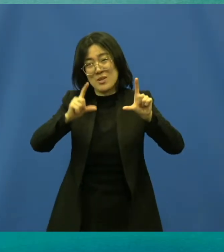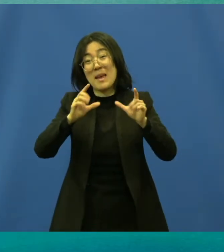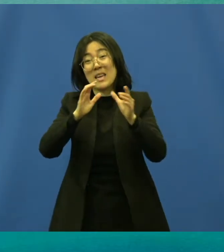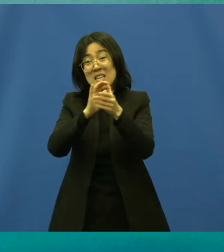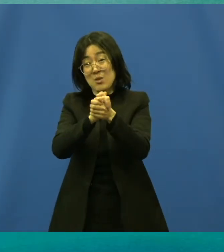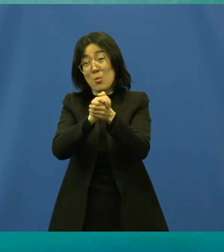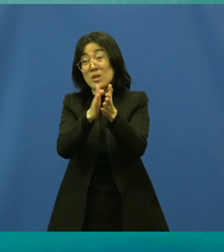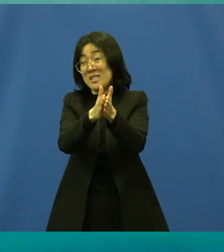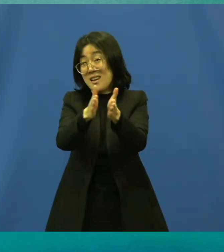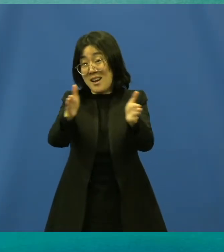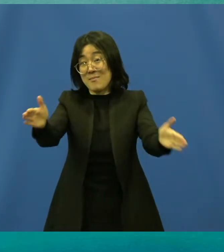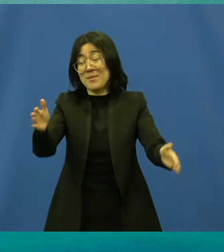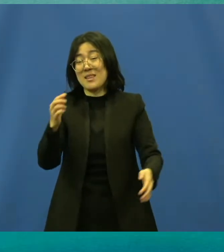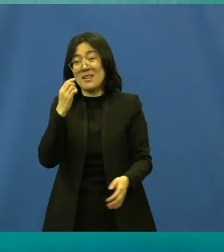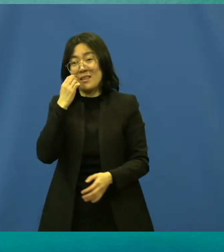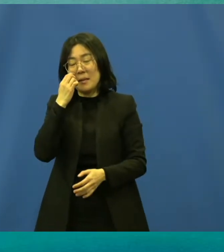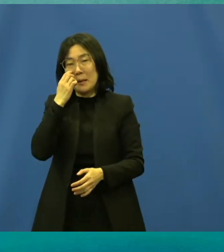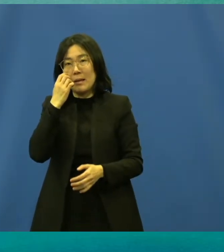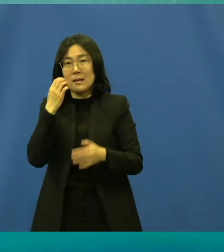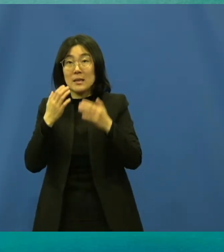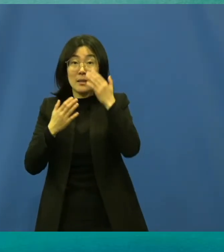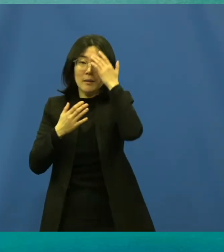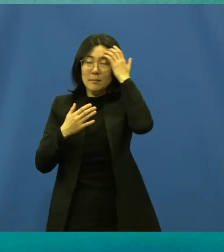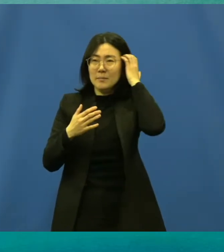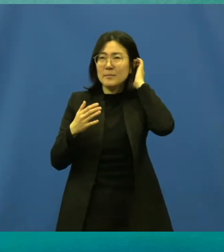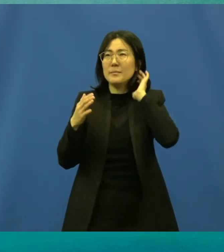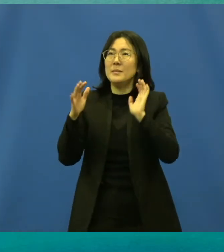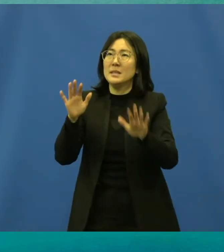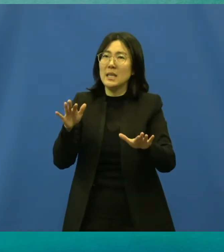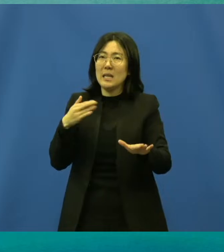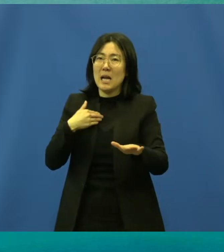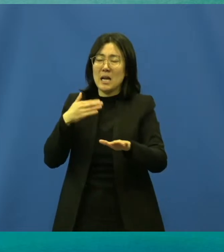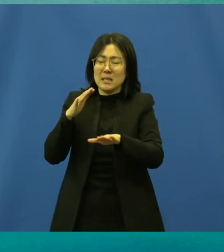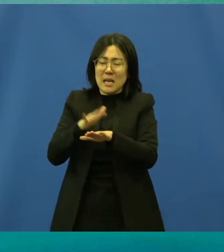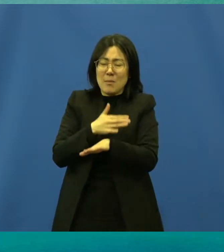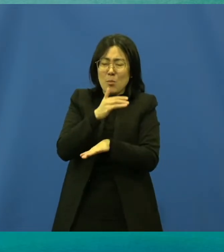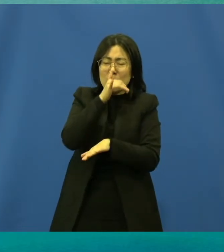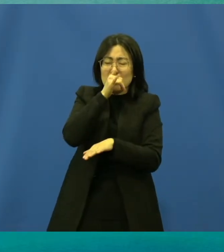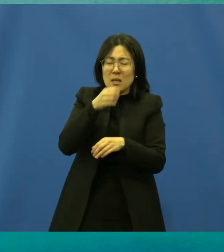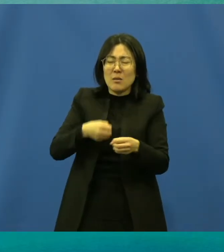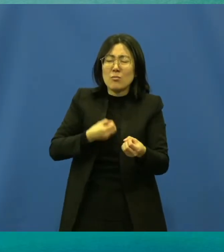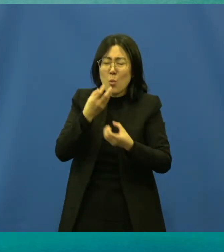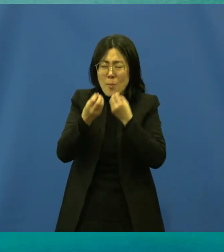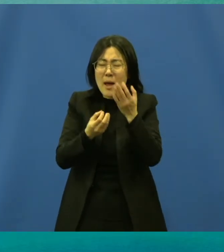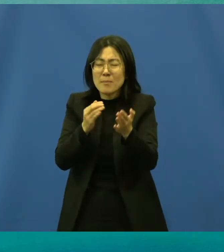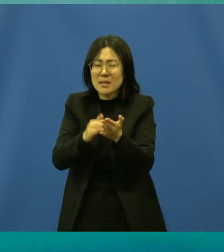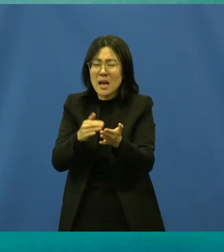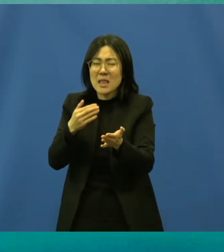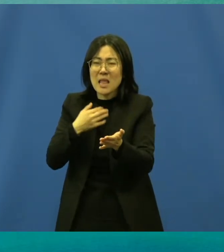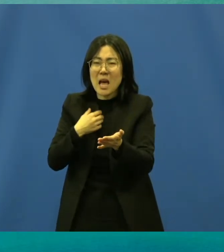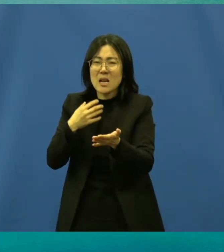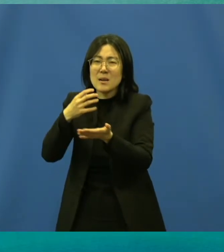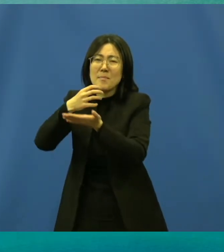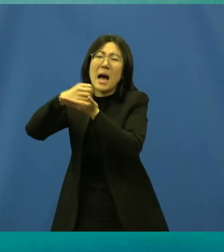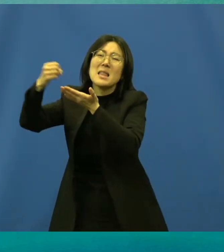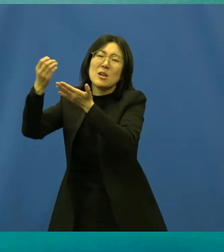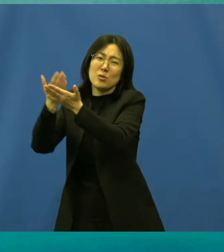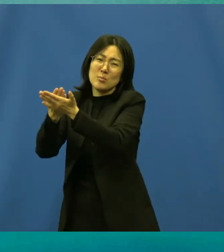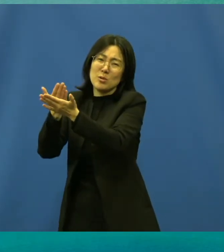요나는 이제 나를 쫓아내지 마십시오, 나를 받아들여 주십시오 애원합니다.